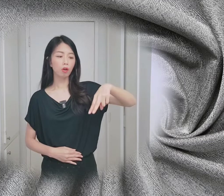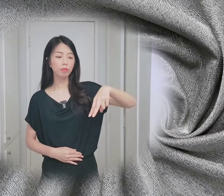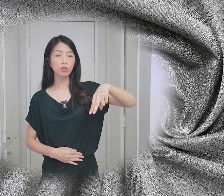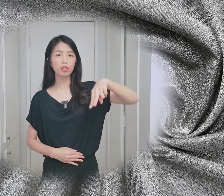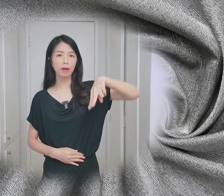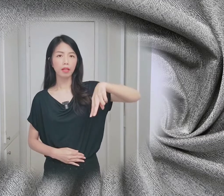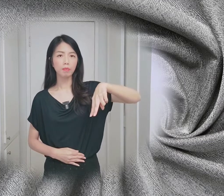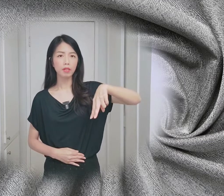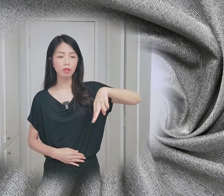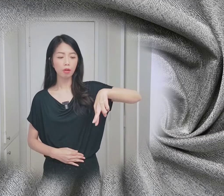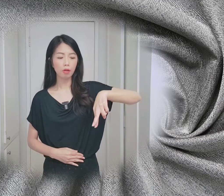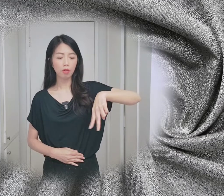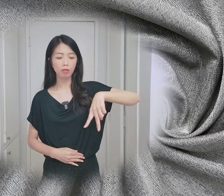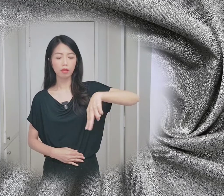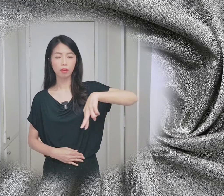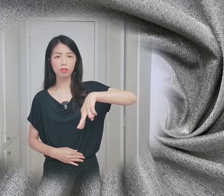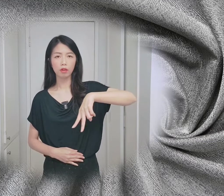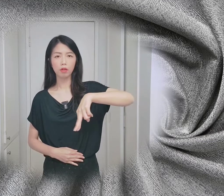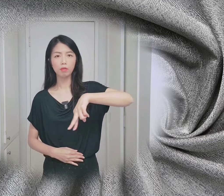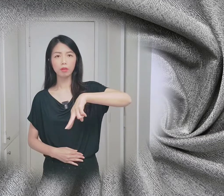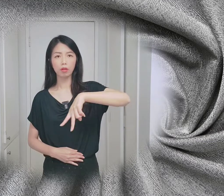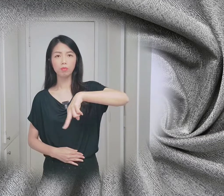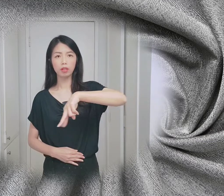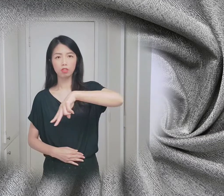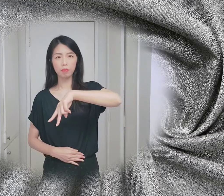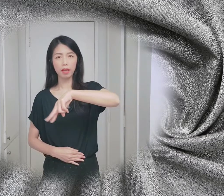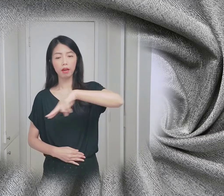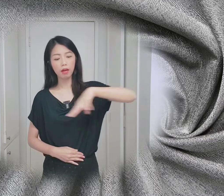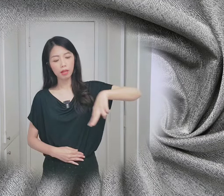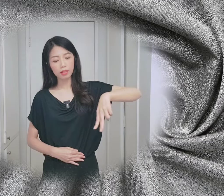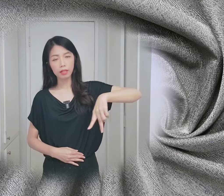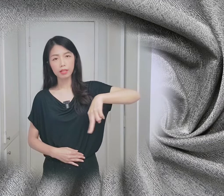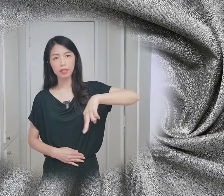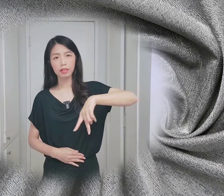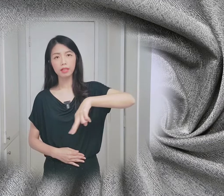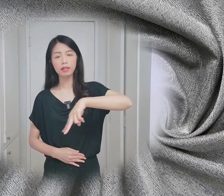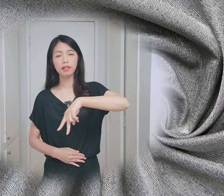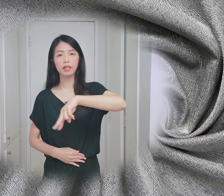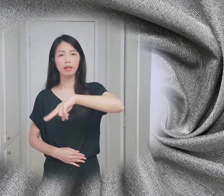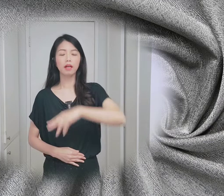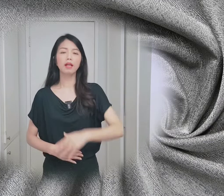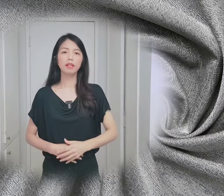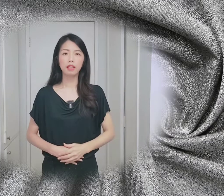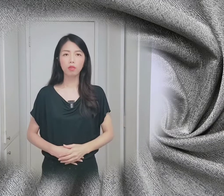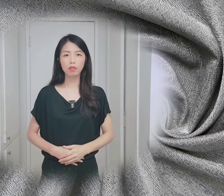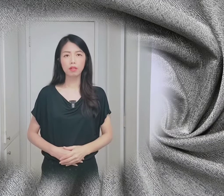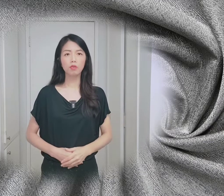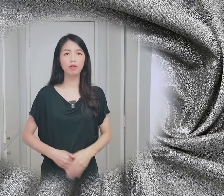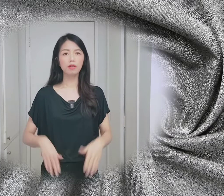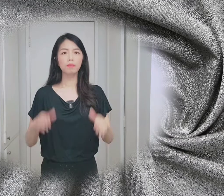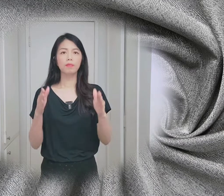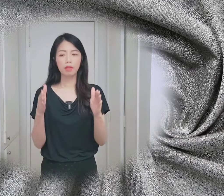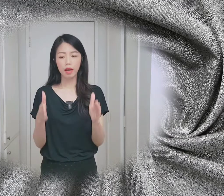되는데요. 검지, 중지만 피셔서 걷는 것처럼 이렇게 움직여 주시면 돼요. 지나시는 길이라고 하는